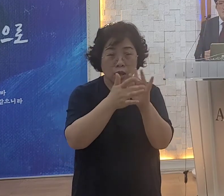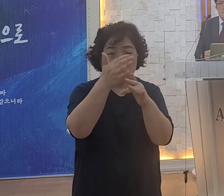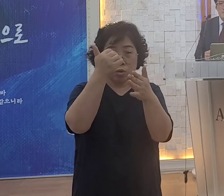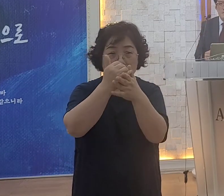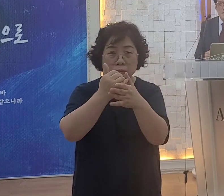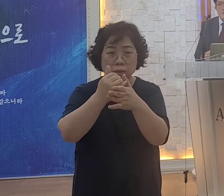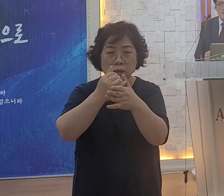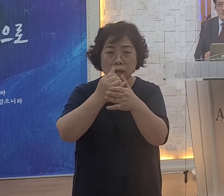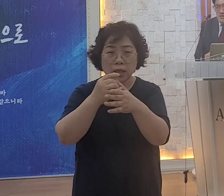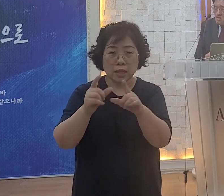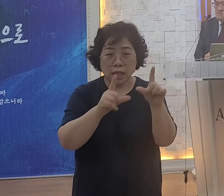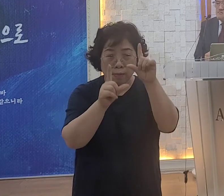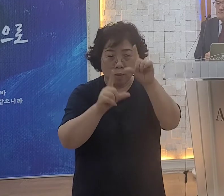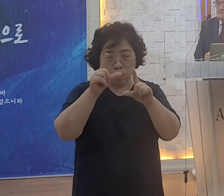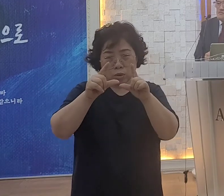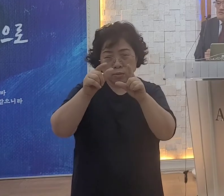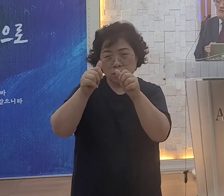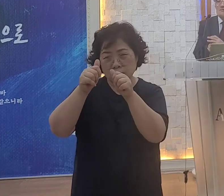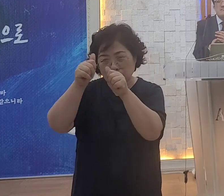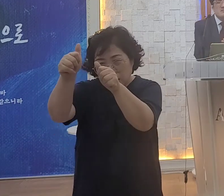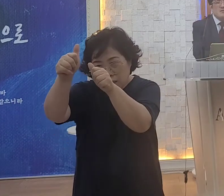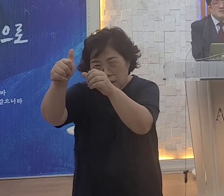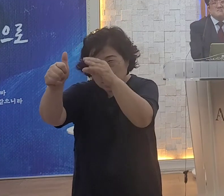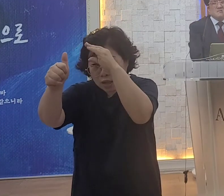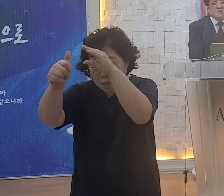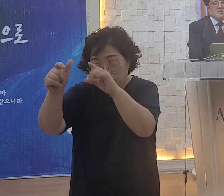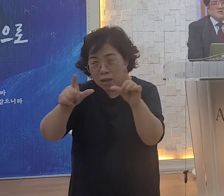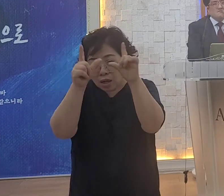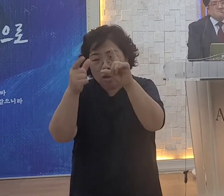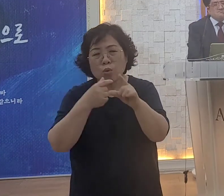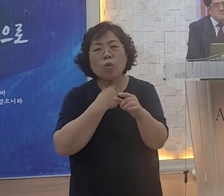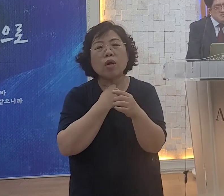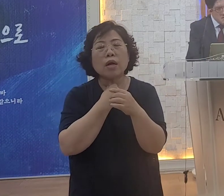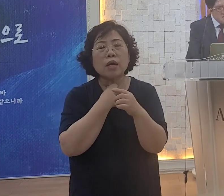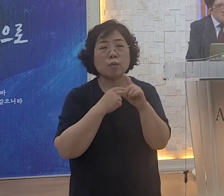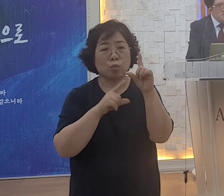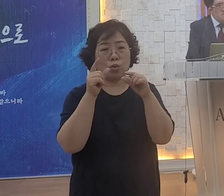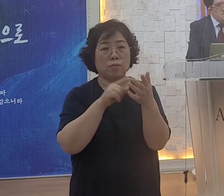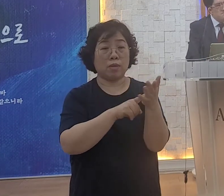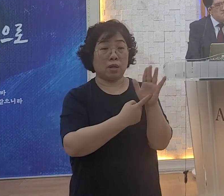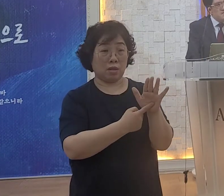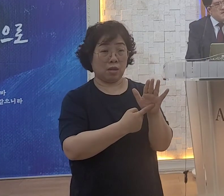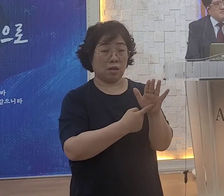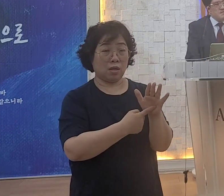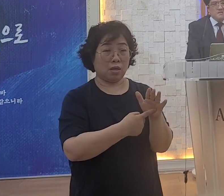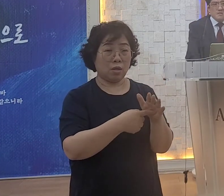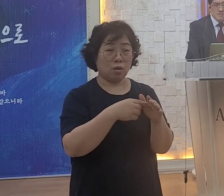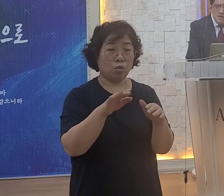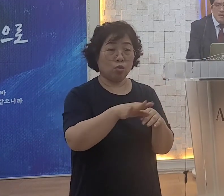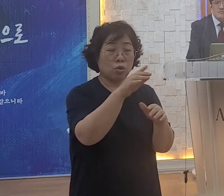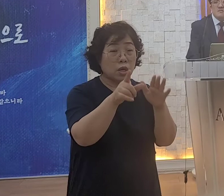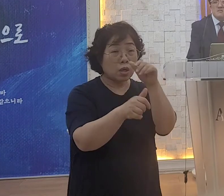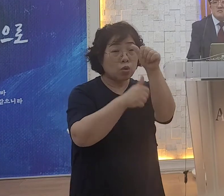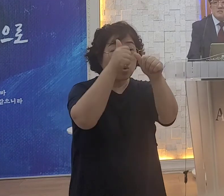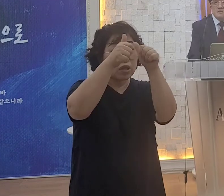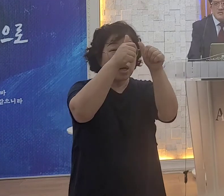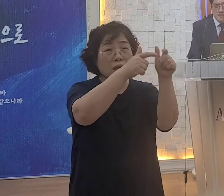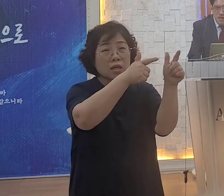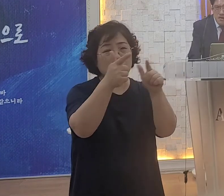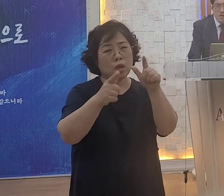지는 삶을 지게 되는 거예요. 그게 우리 믿음의 선조들이 죽으면서까지도 주님이 가신 길을